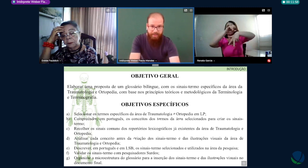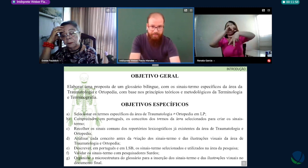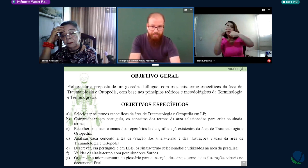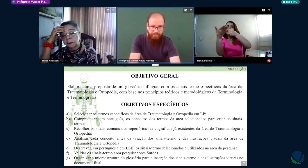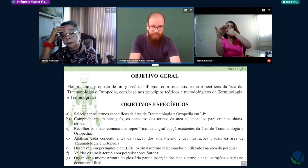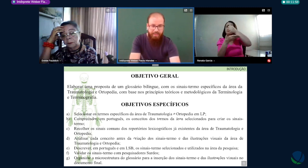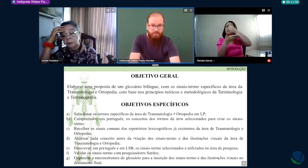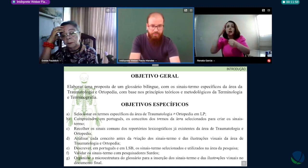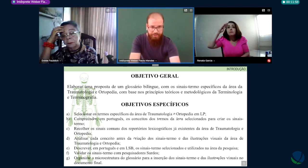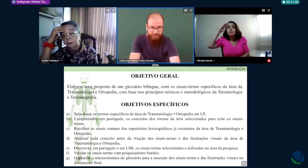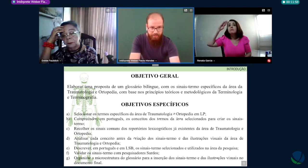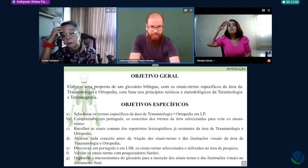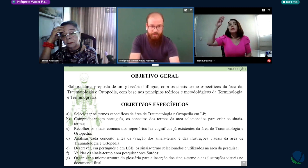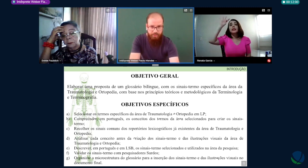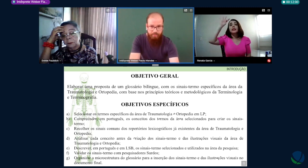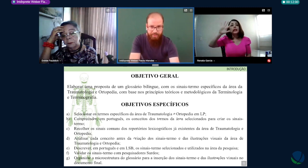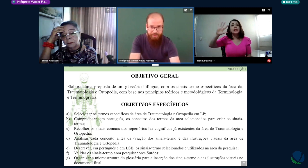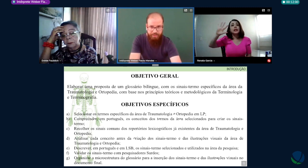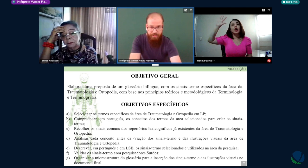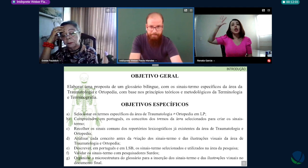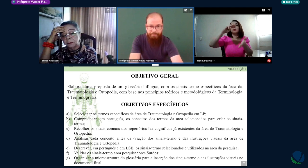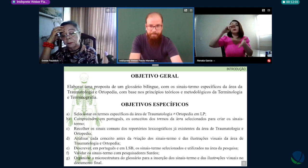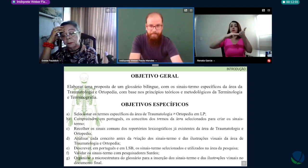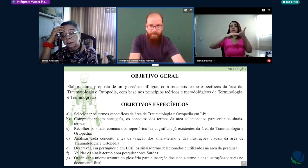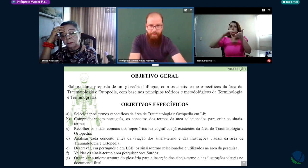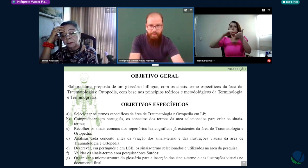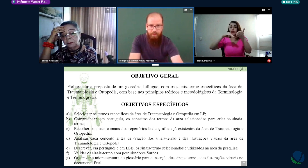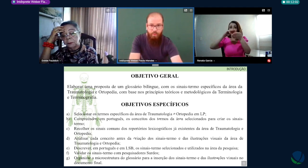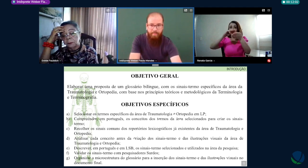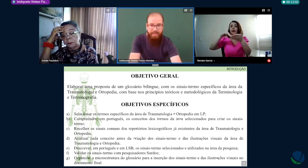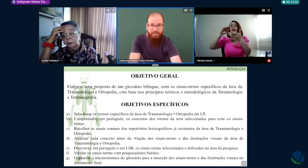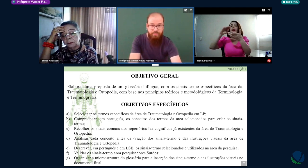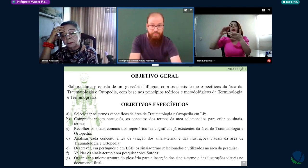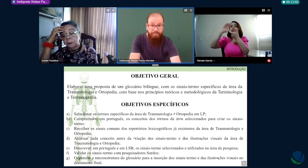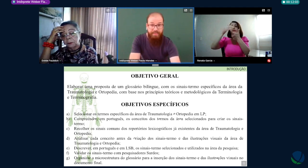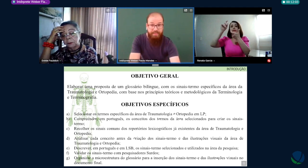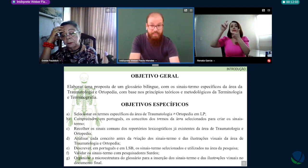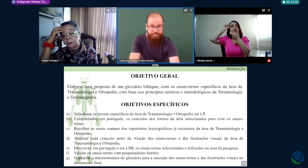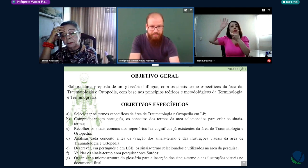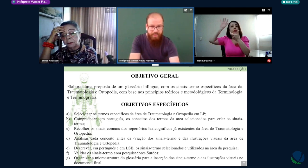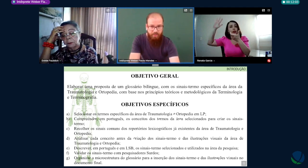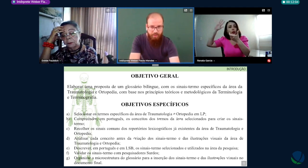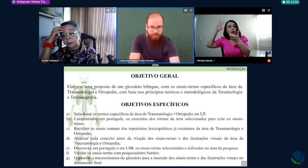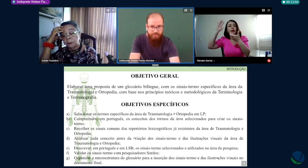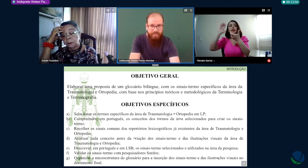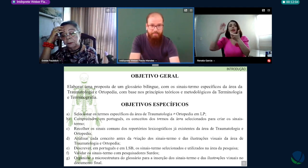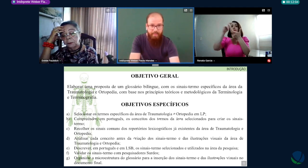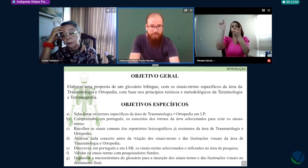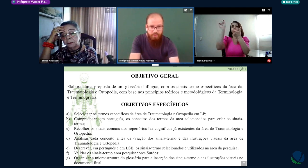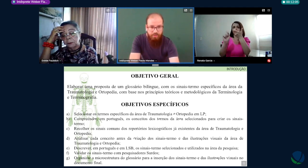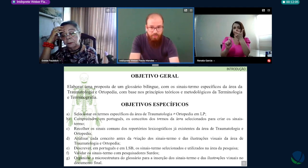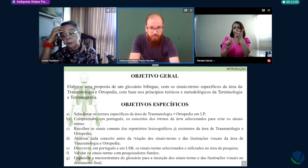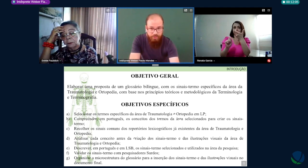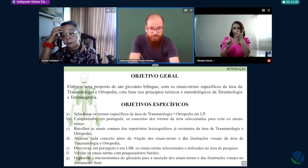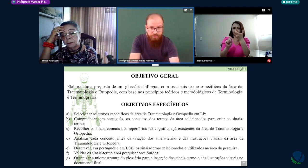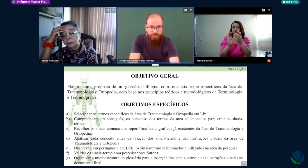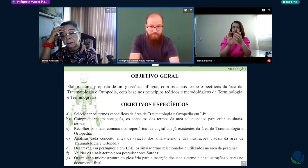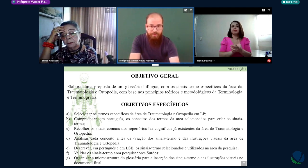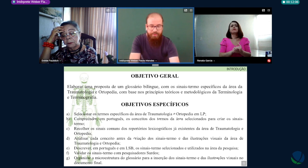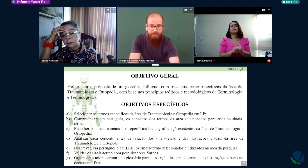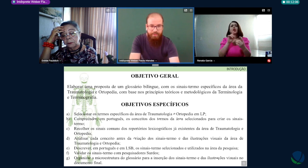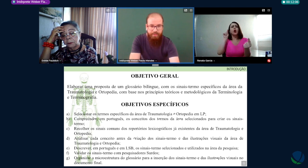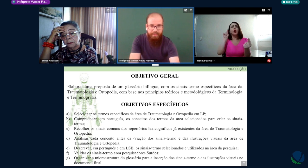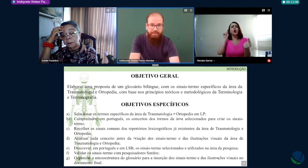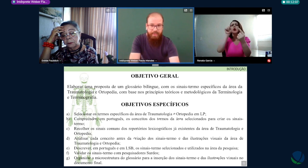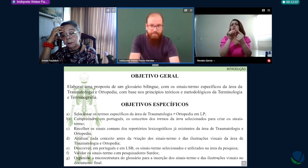específicos da área de traumatologia e ortopedia, com base nos princípios teóricos e